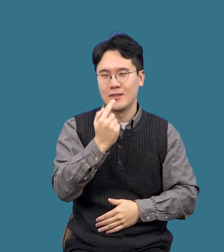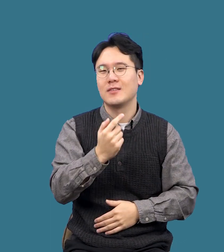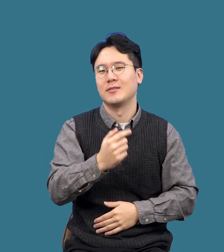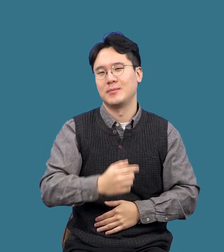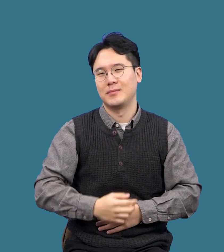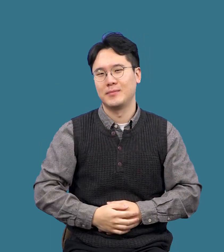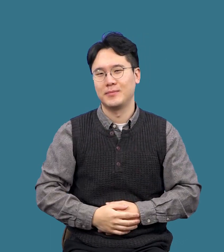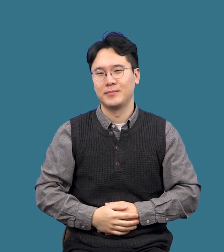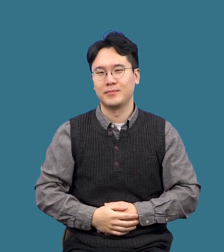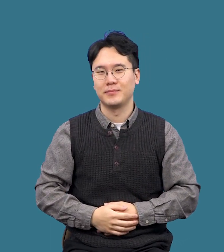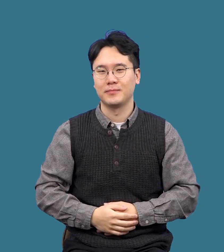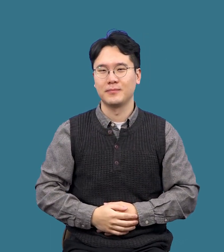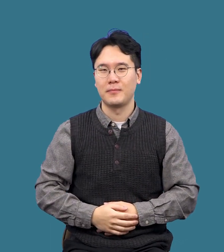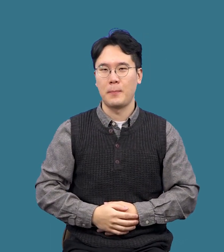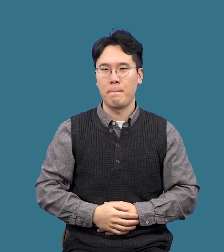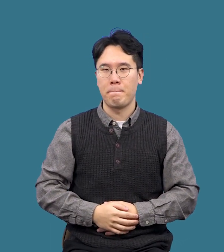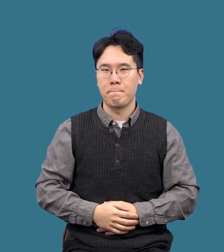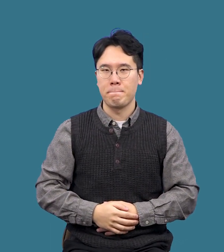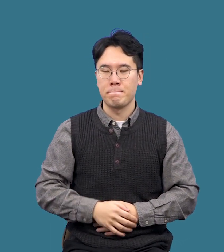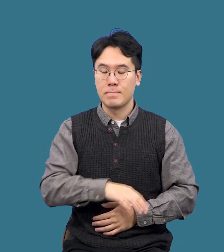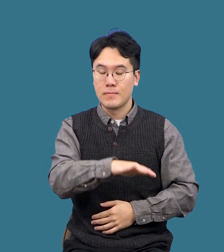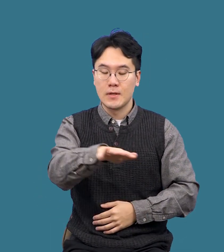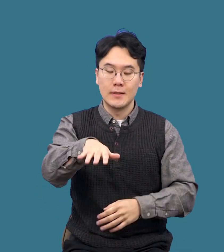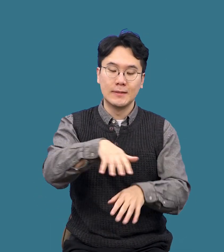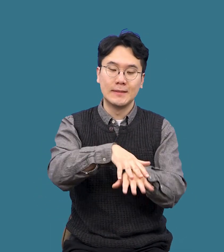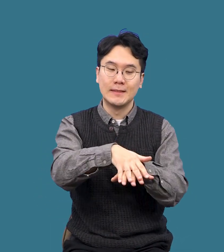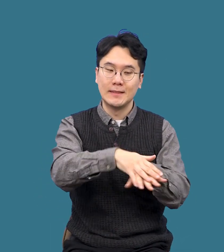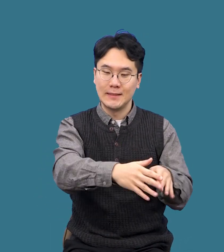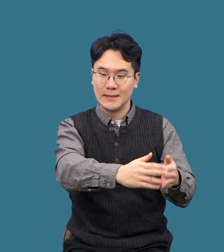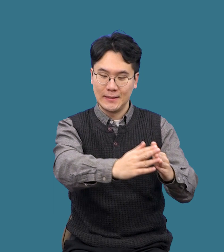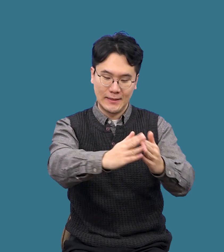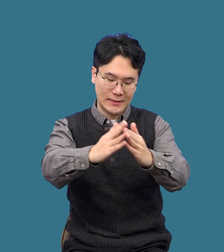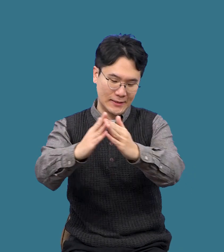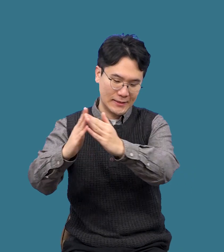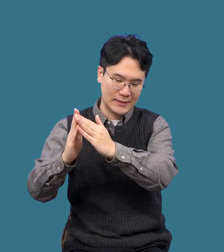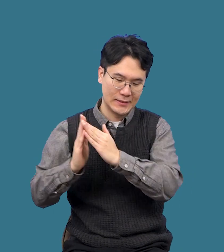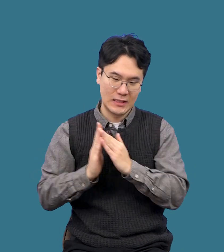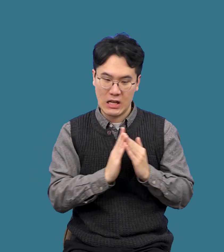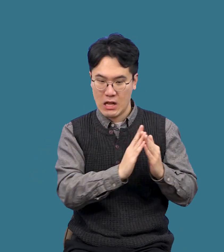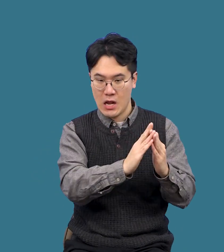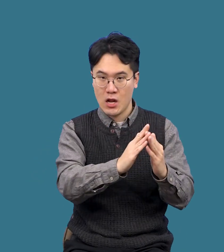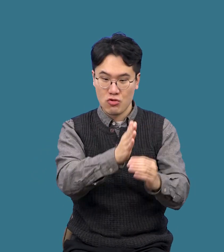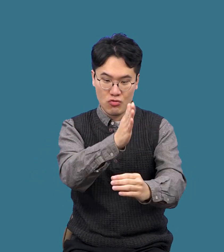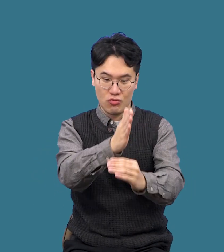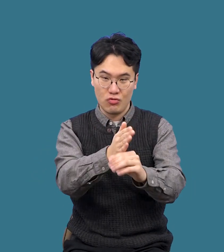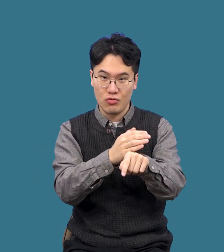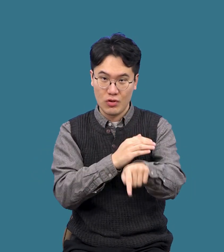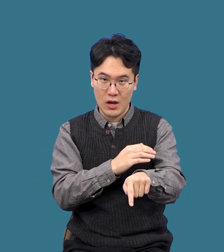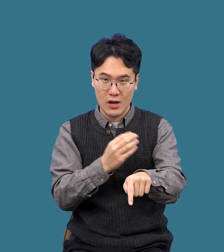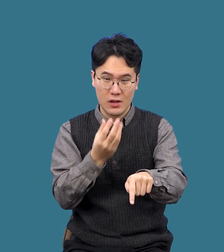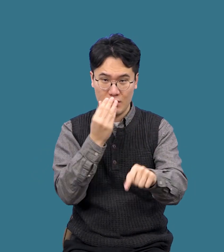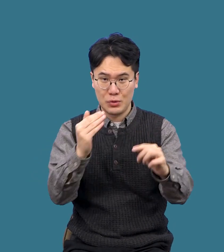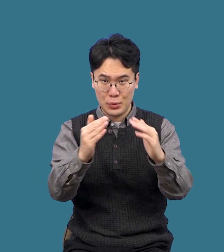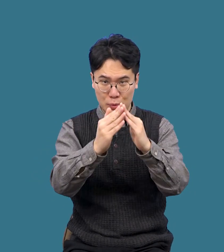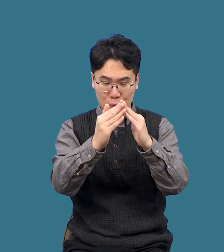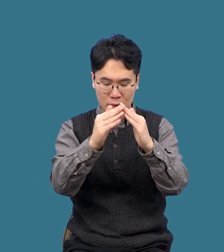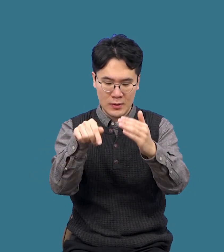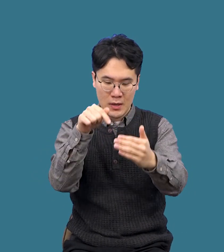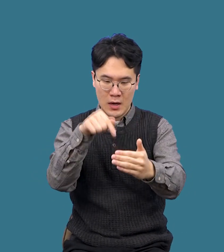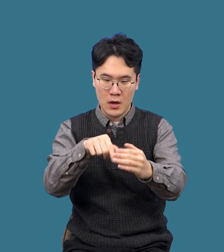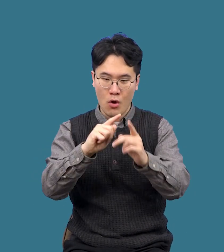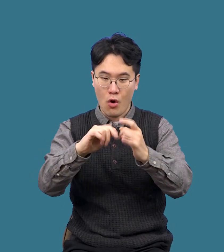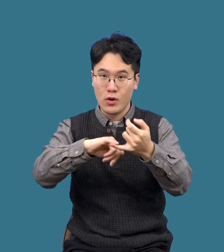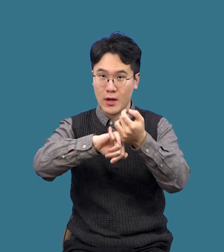진 한복판에 회막이 있고 그리고 거기에 언약궤가 있다는 것은 우리